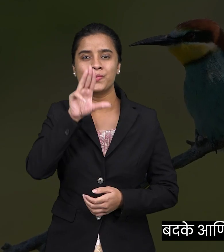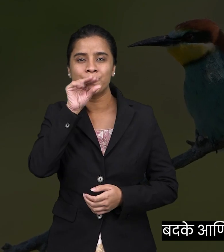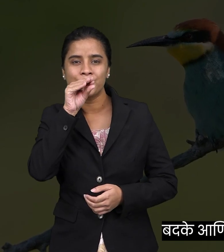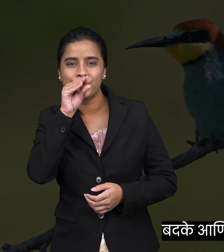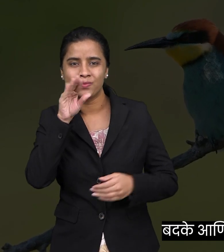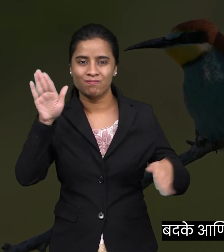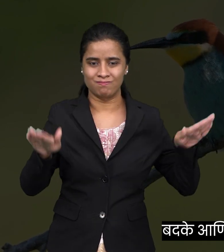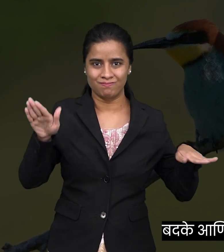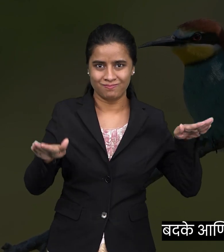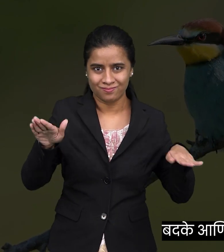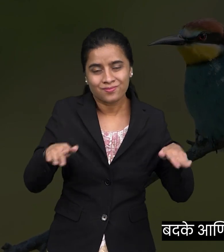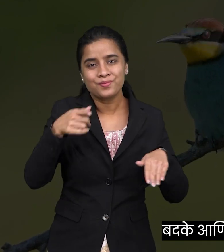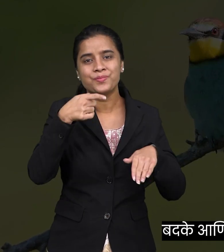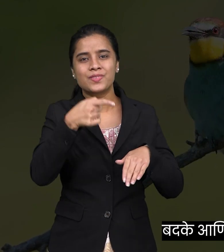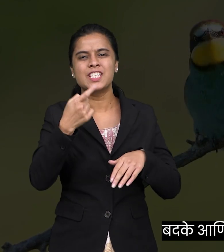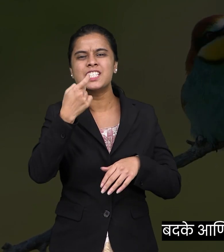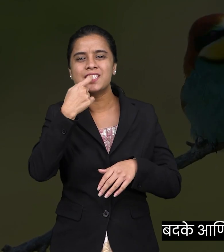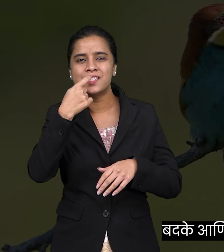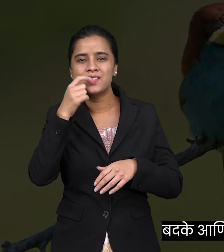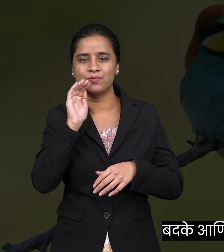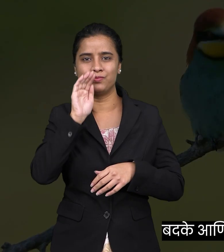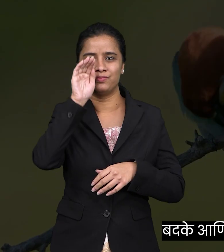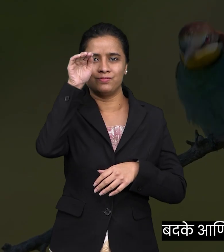बदके आणि हंस पाण्यातही पोहू शकतात.